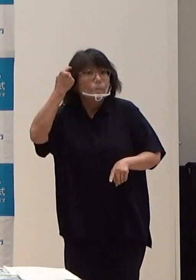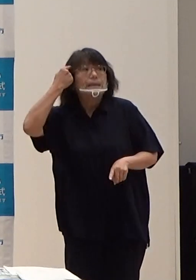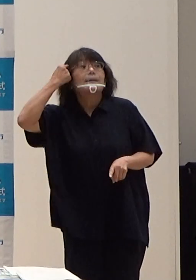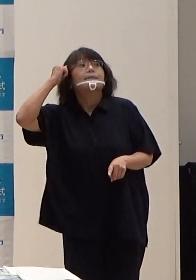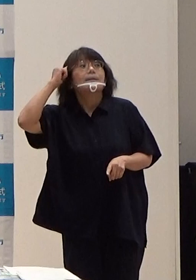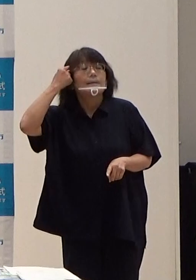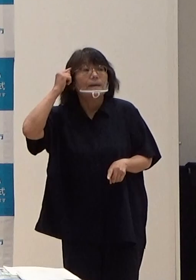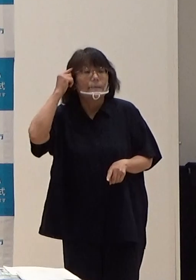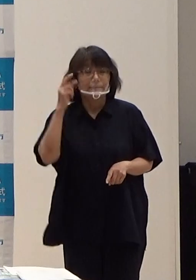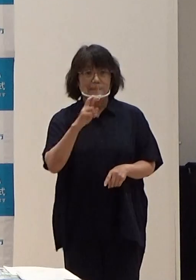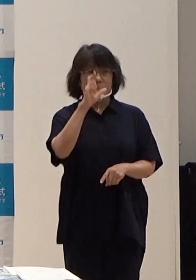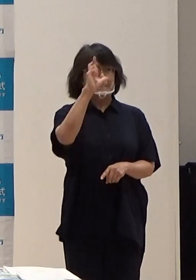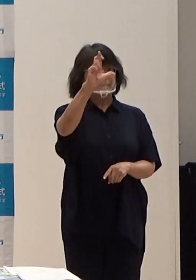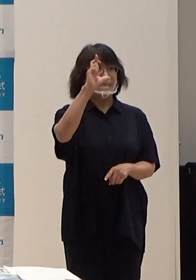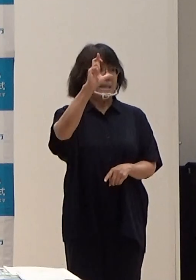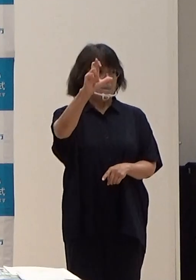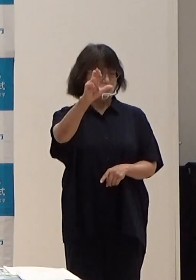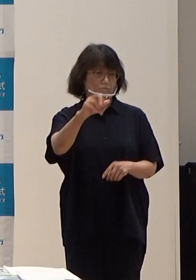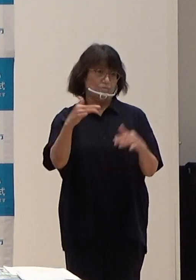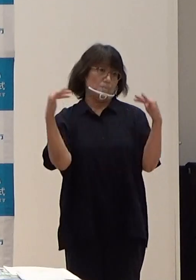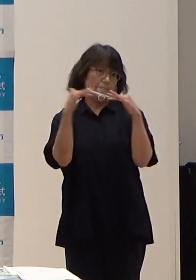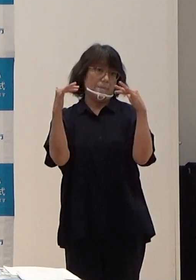ます。